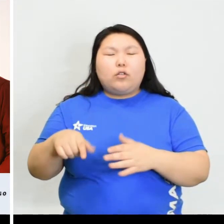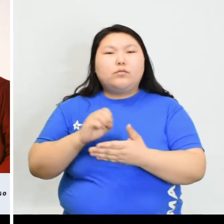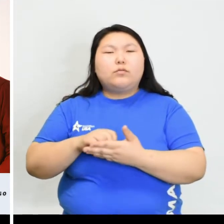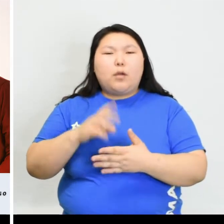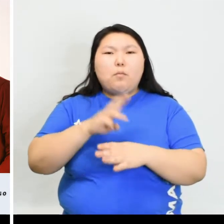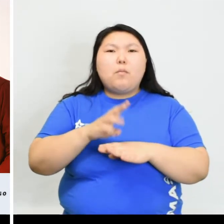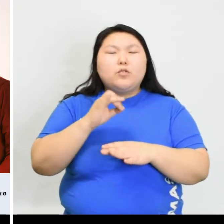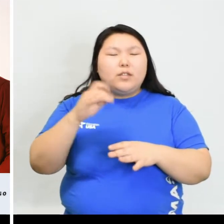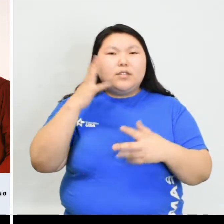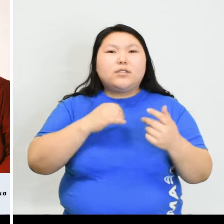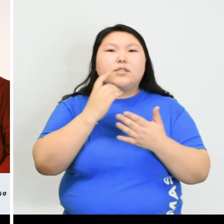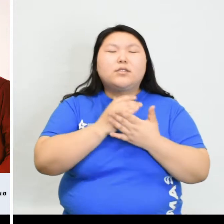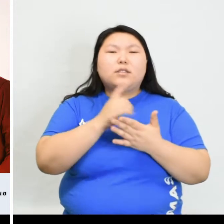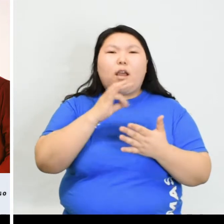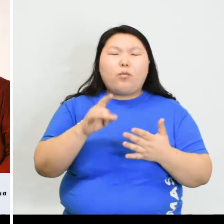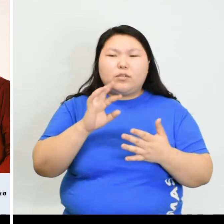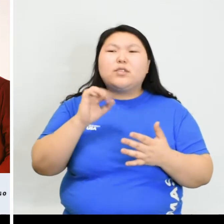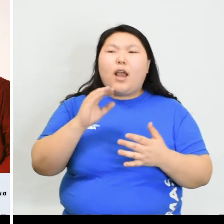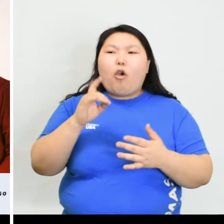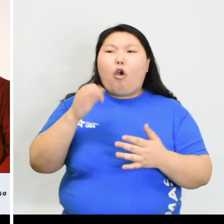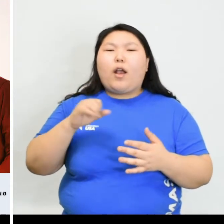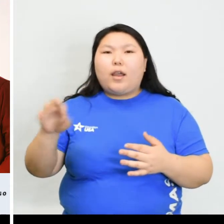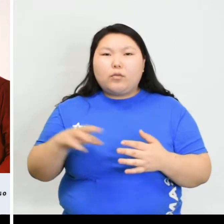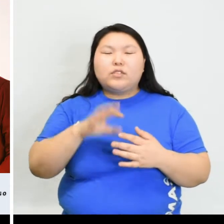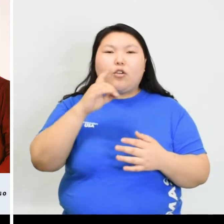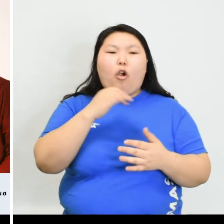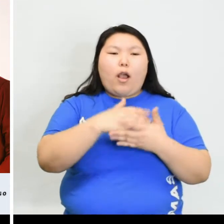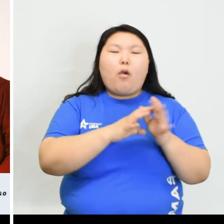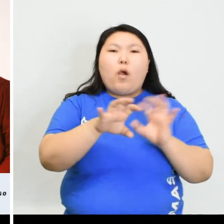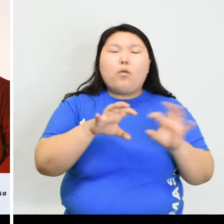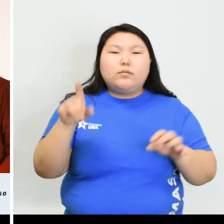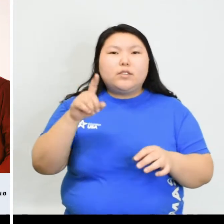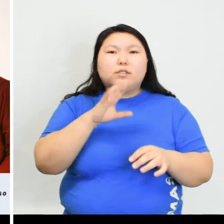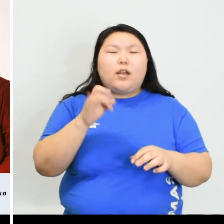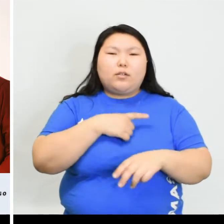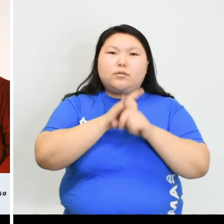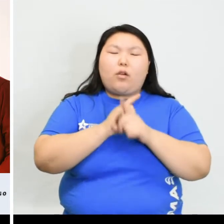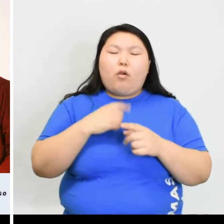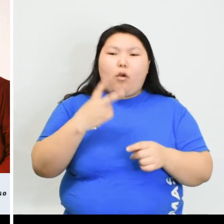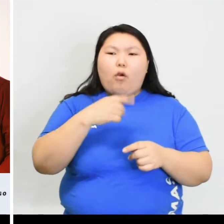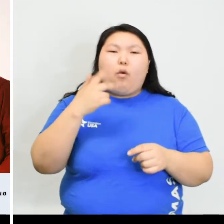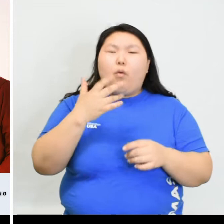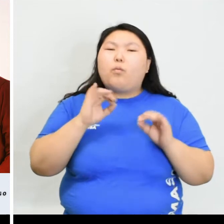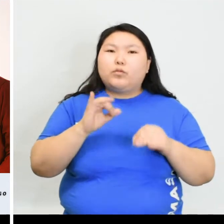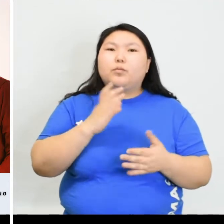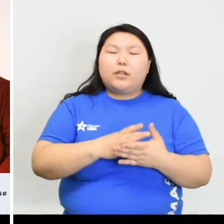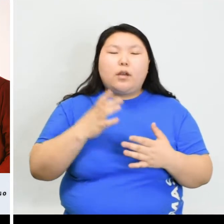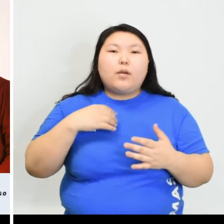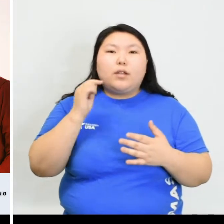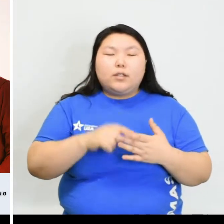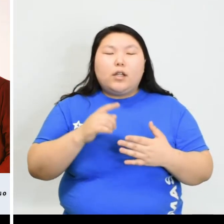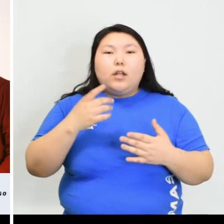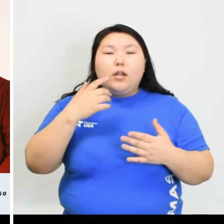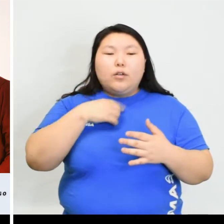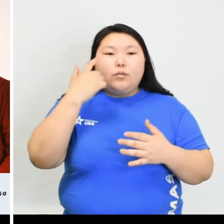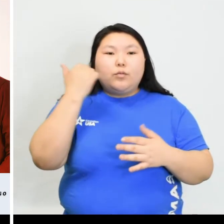менежментийн заавар яаж хогоо хийх вэ? Яаж хогоо ангилах вэ? Яа тэр заавар нь бүр бараг 2-3 өдөр болсон байха. Тэгээ өдөр болгон би хичээлдээ явахаас